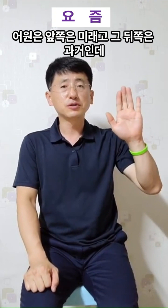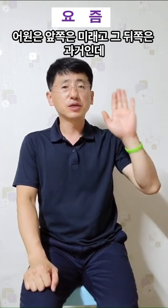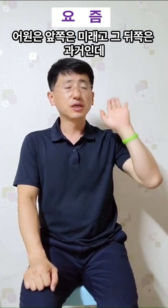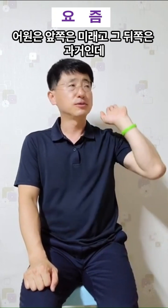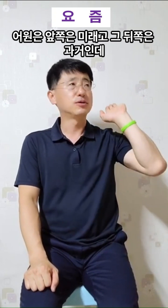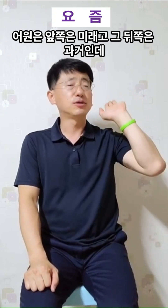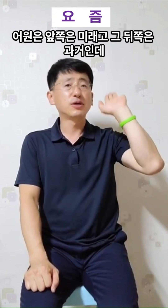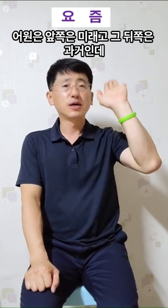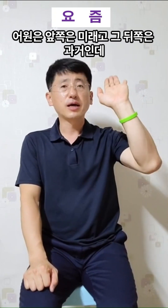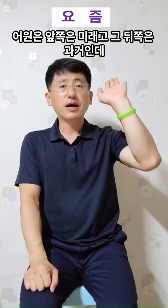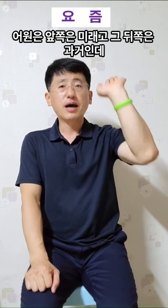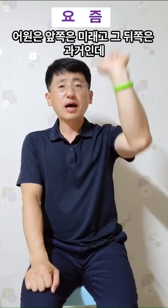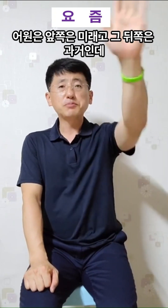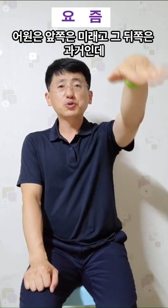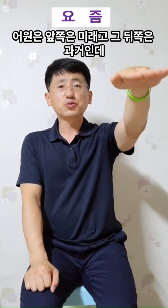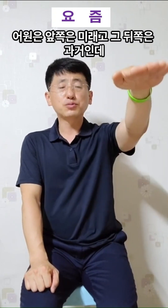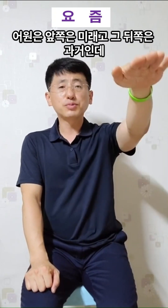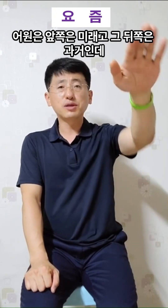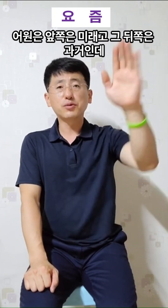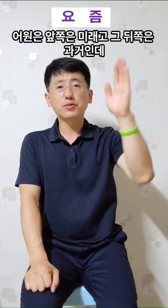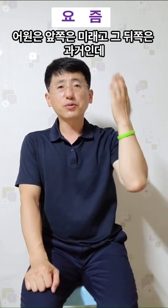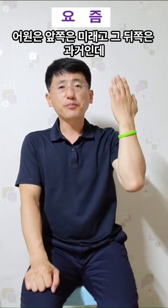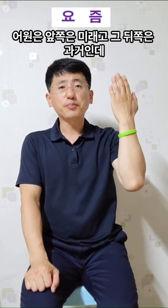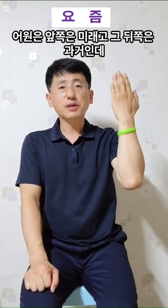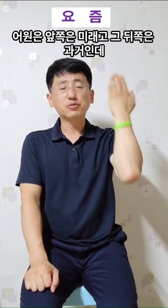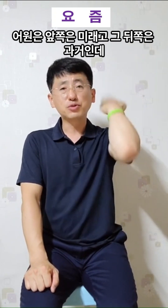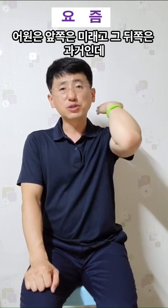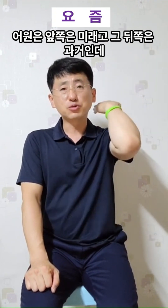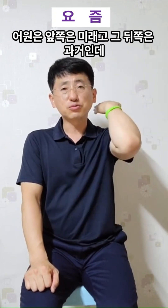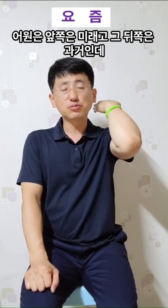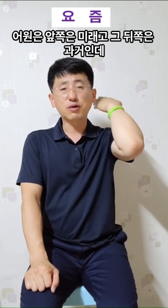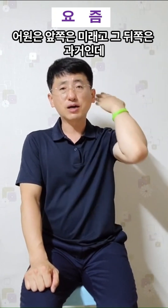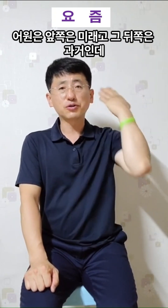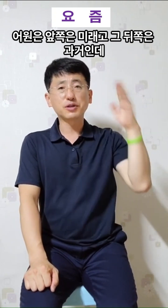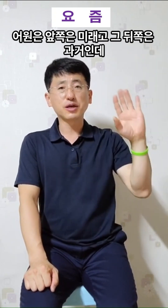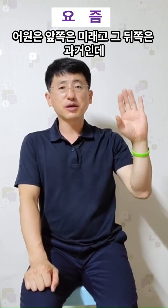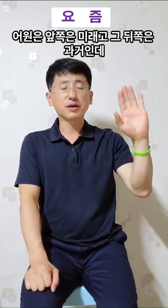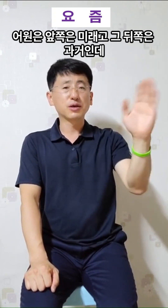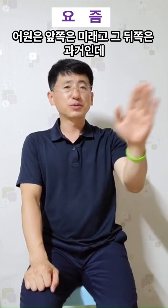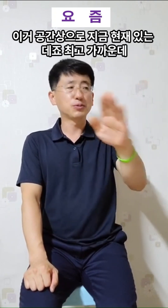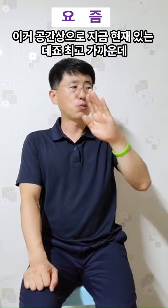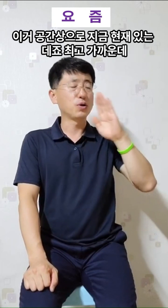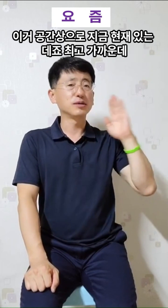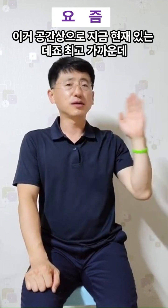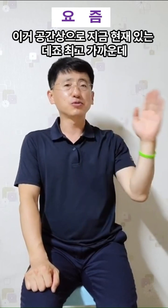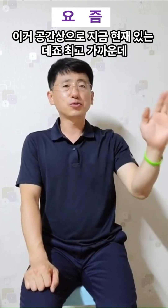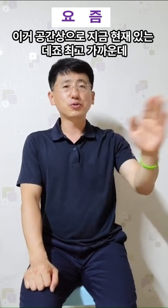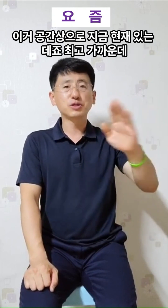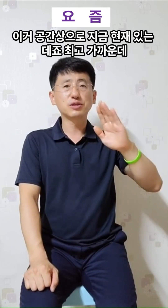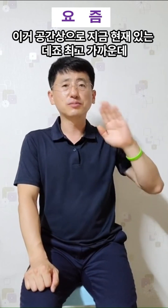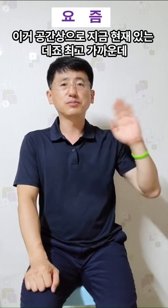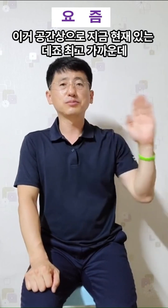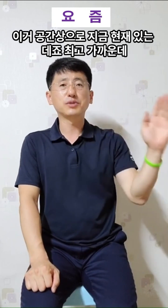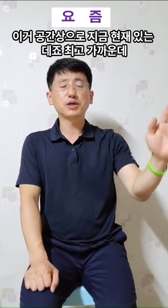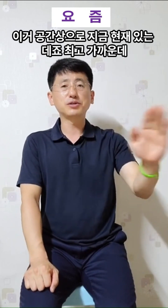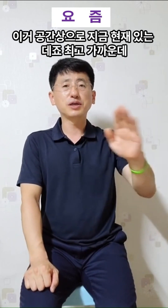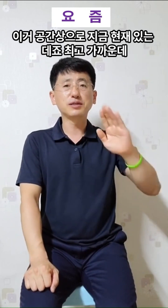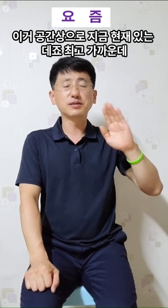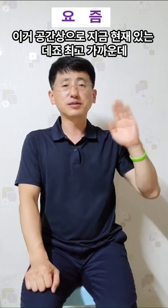어원은 앞쪽은 미래고 뒤쪽은 과거인데, 이거 공간상으로 지금 현재 있는